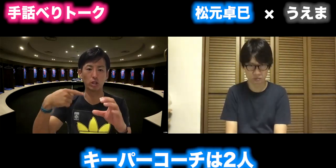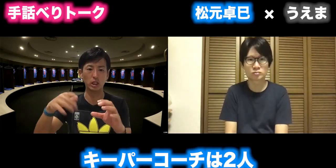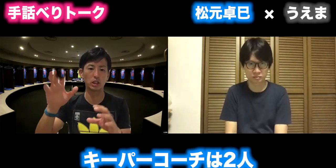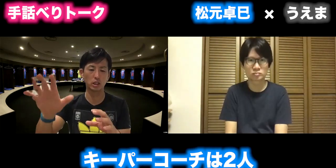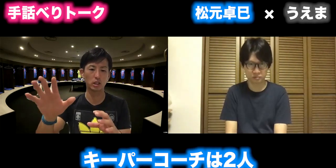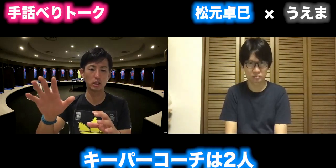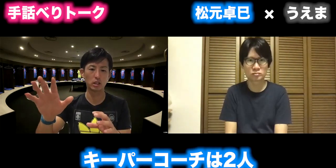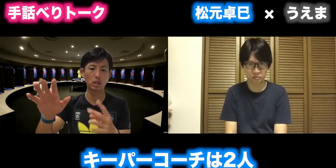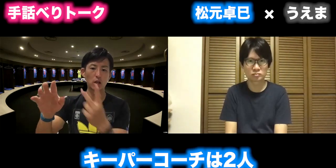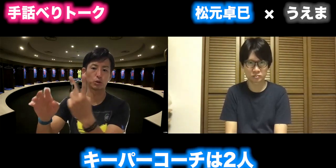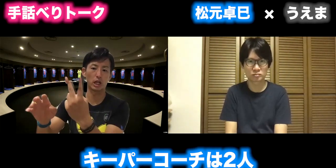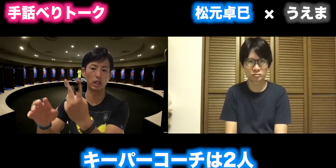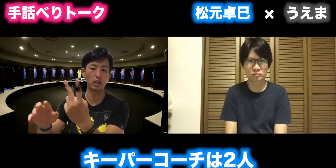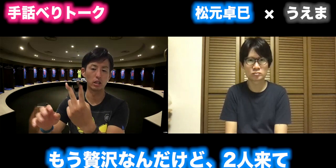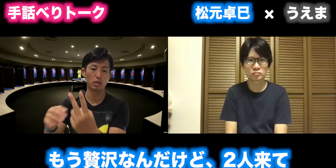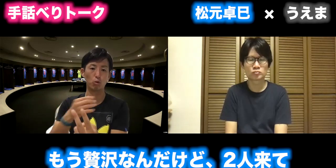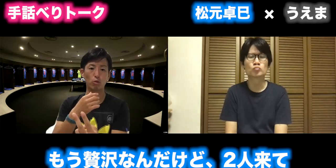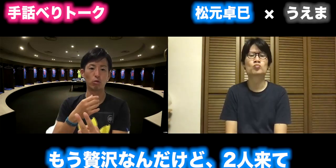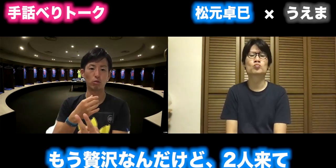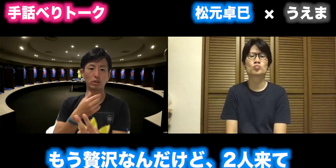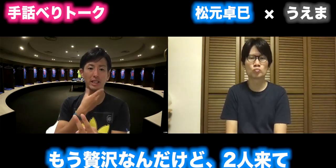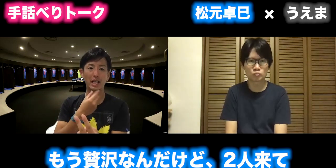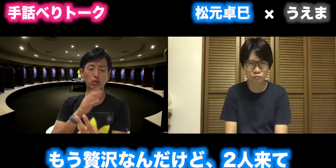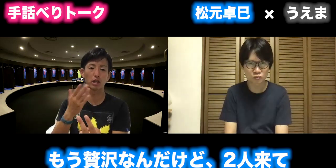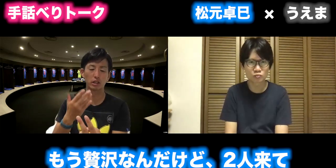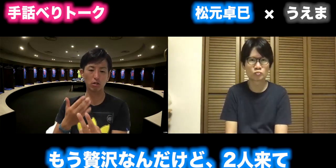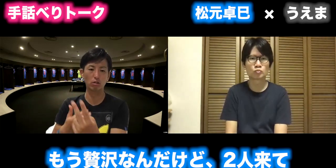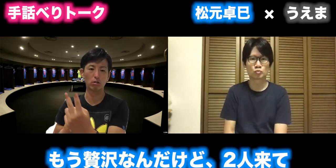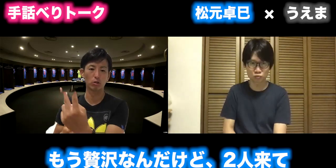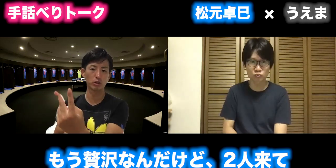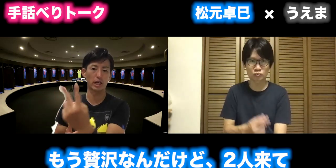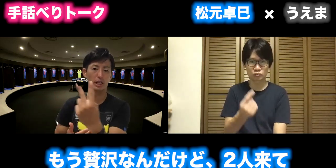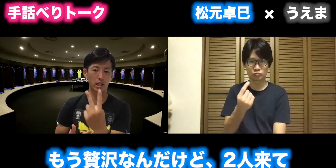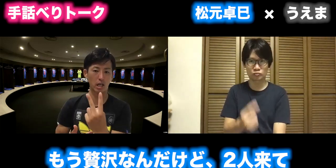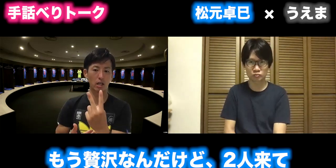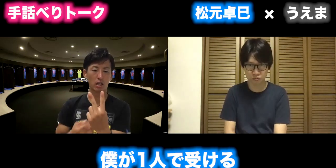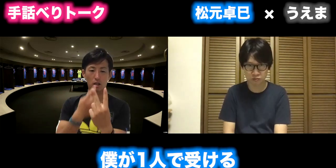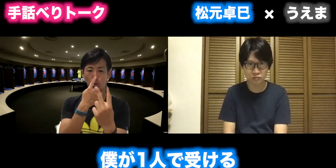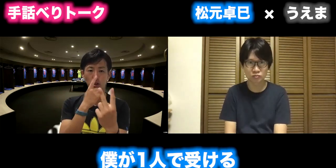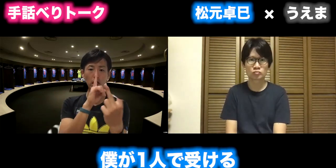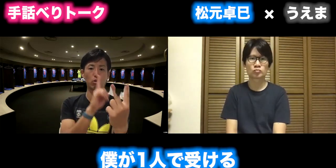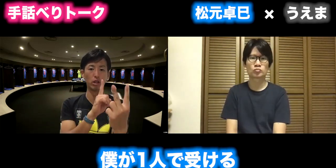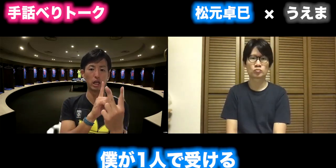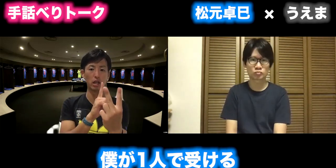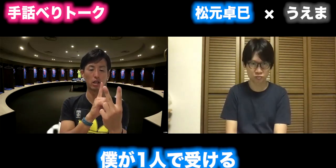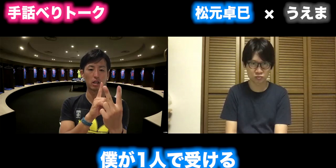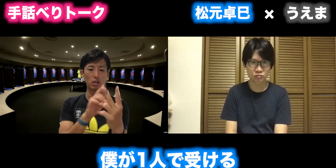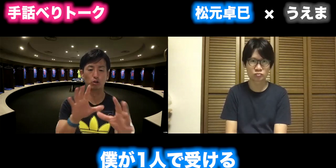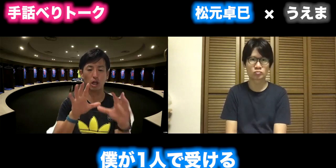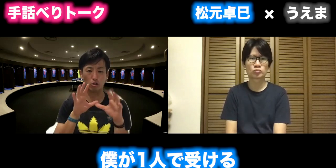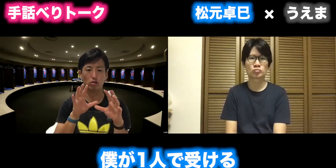コーチが2人贅沢なんですけどだりきて僕が1人で